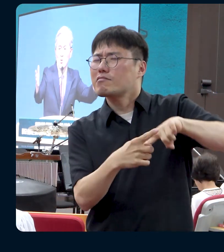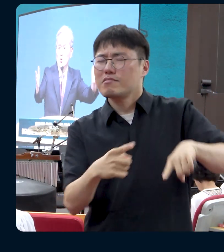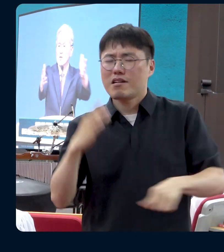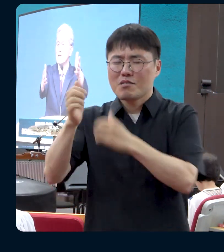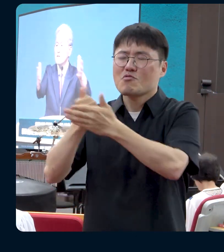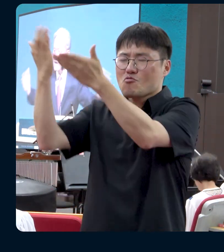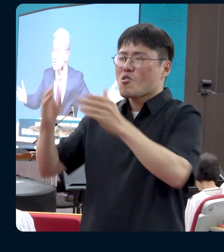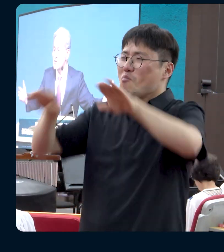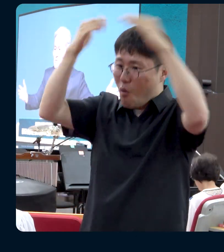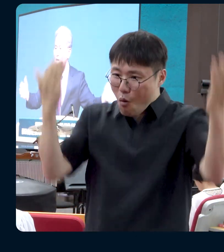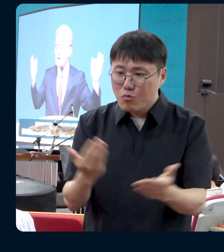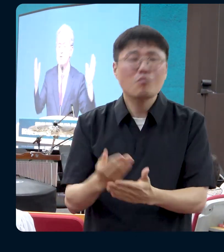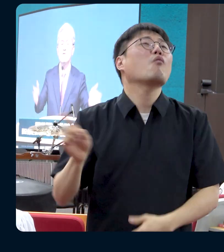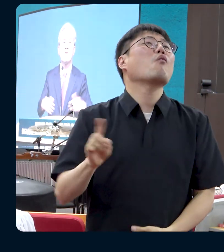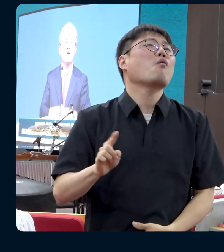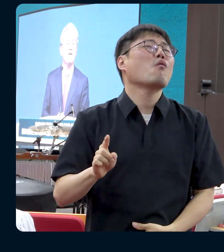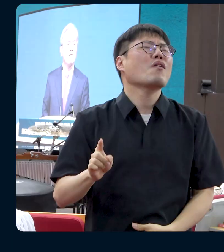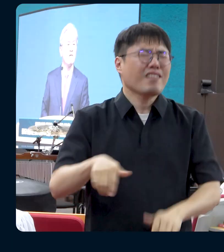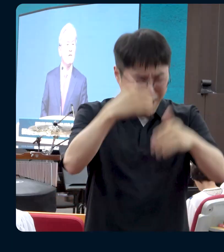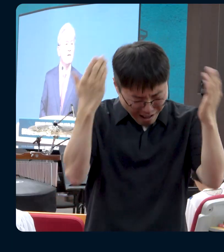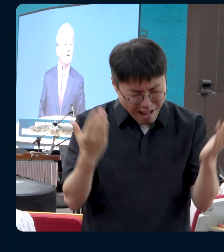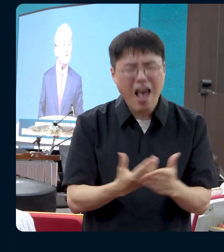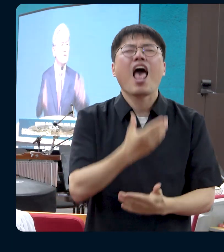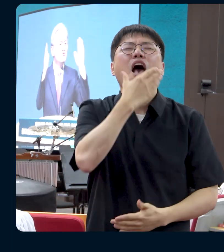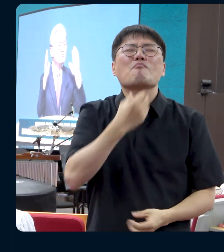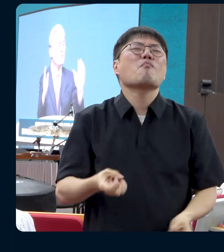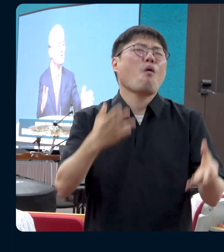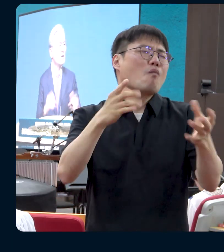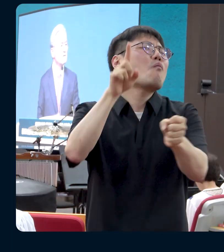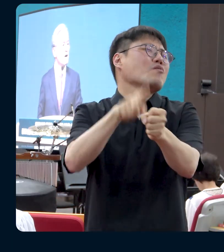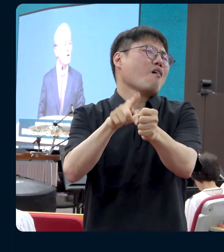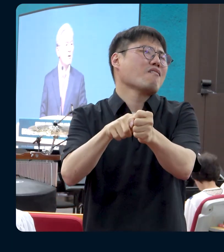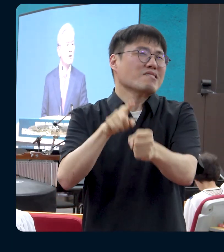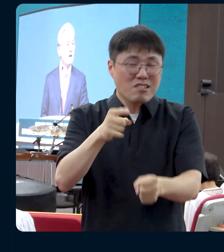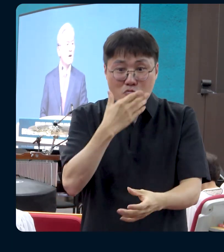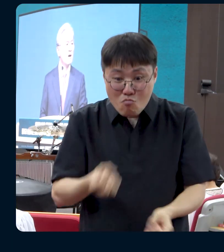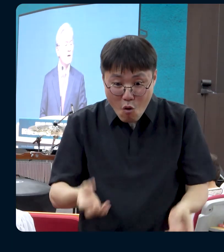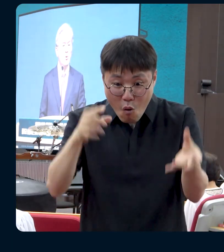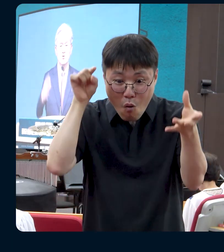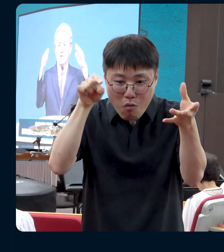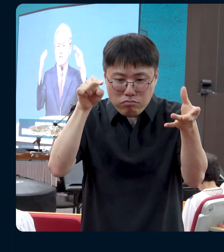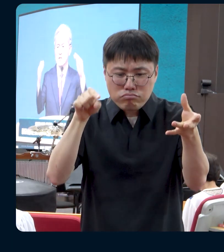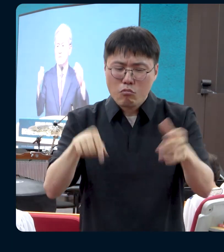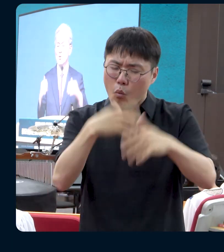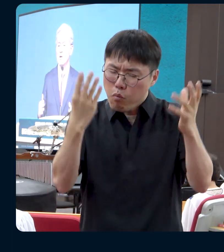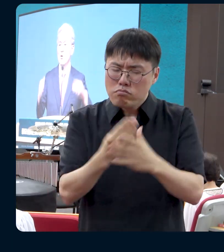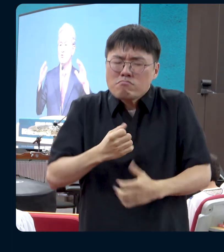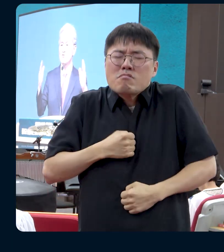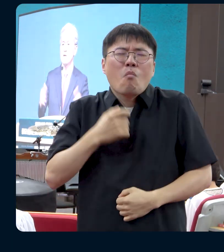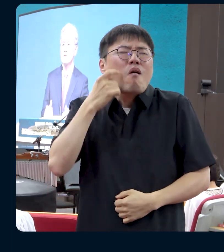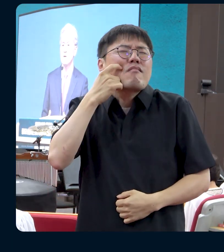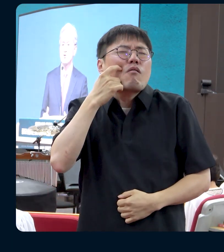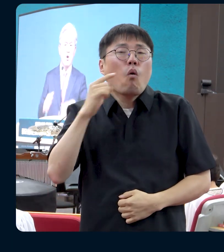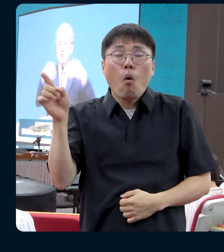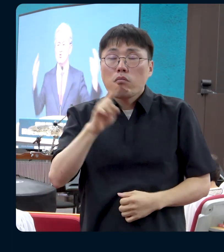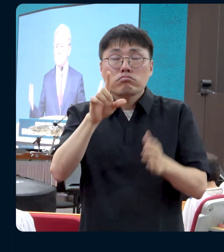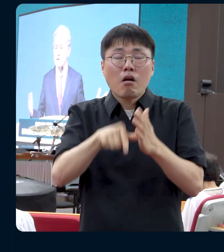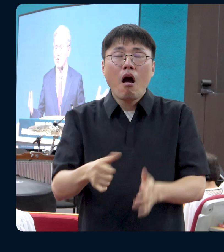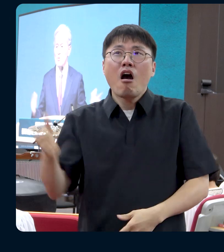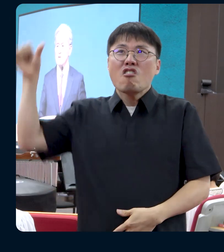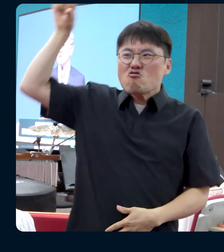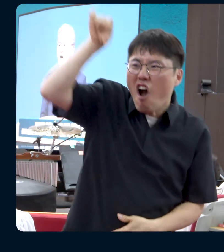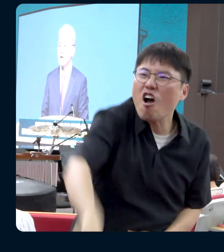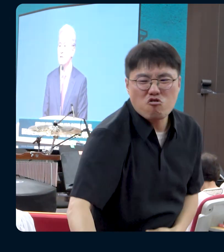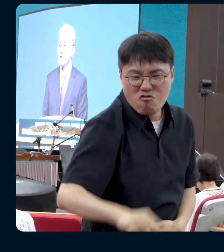주신 모든 공동체는 다 그렇습니다. 그런데 그 축복을 갖다가 온전히 지키지 못하고 어느 순간